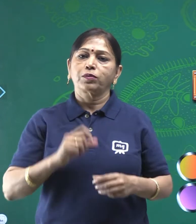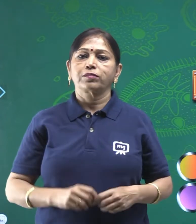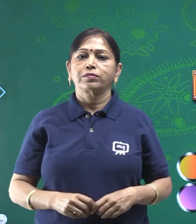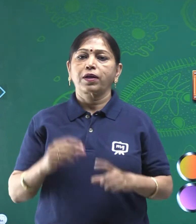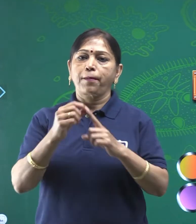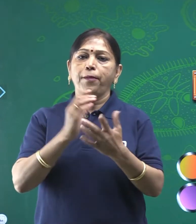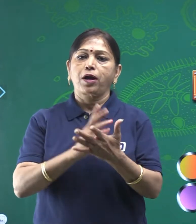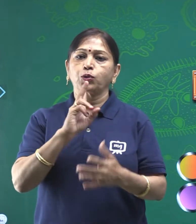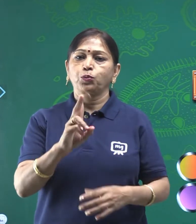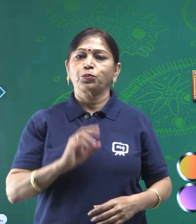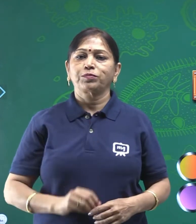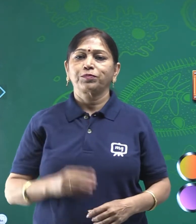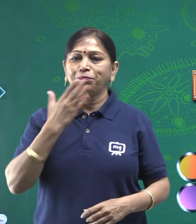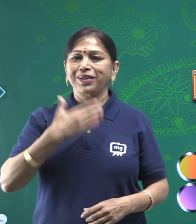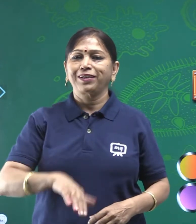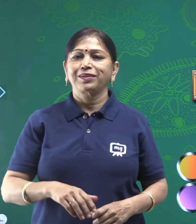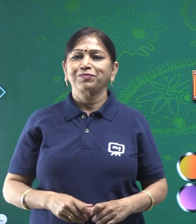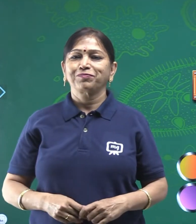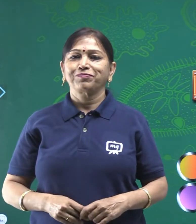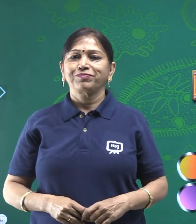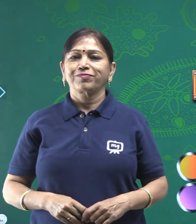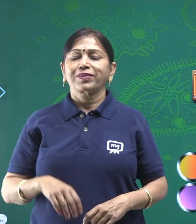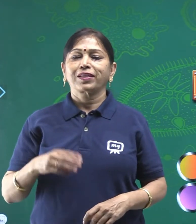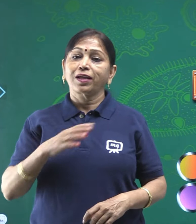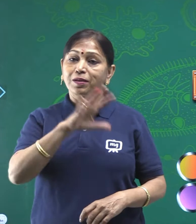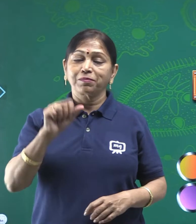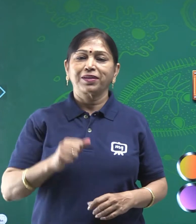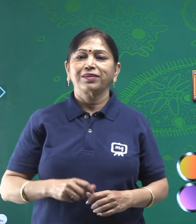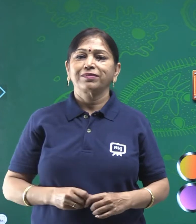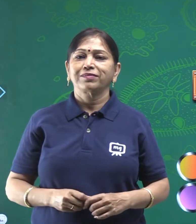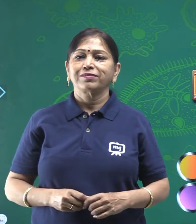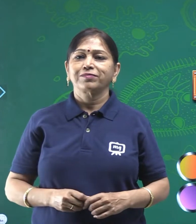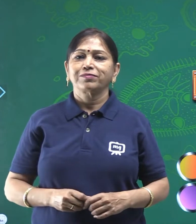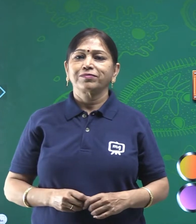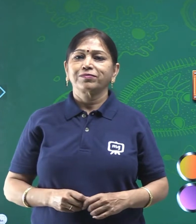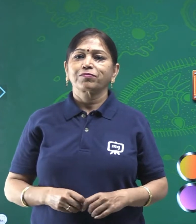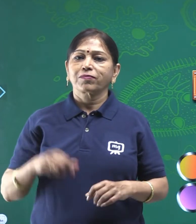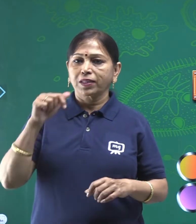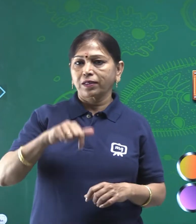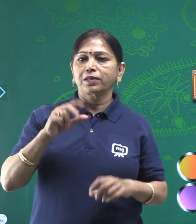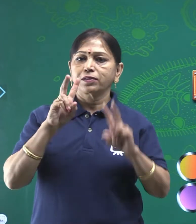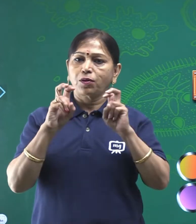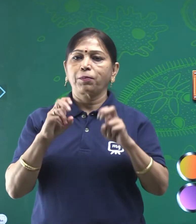भाग 2 पढ़ेंगे। हमने इस अध्याय के